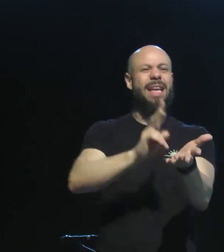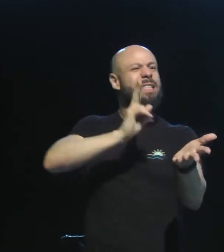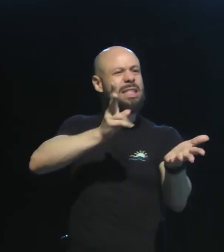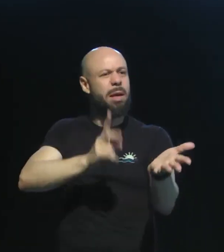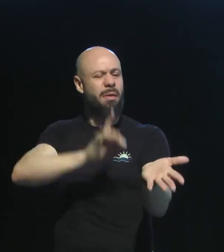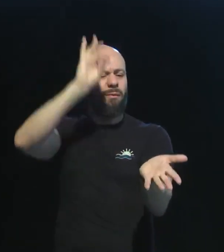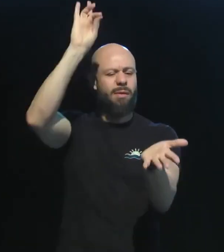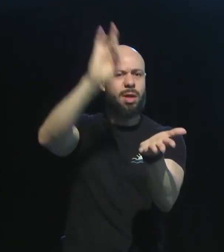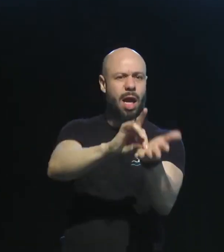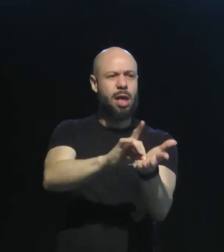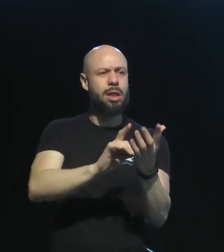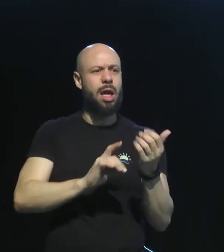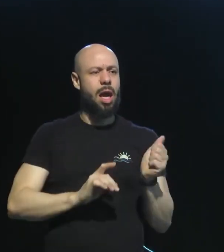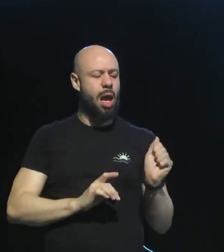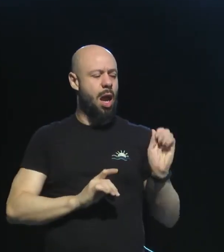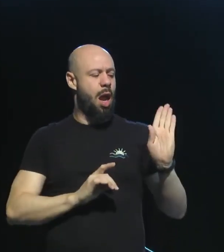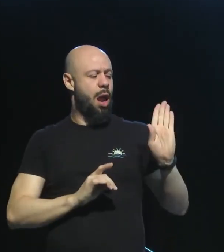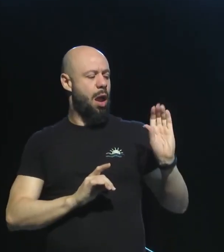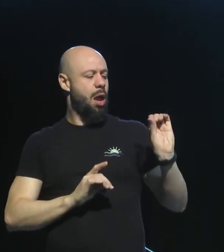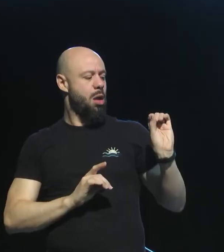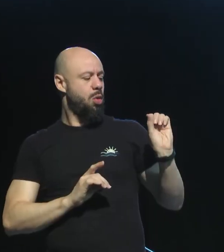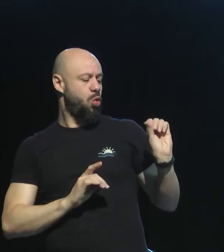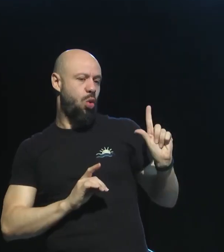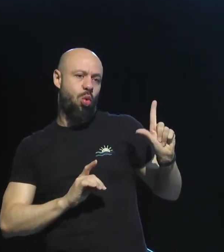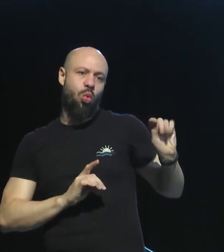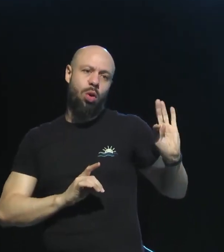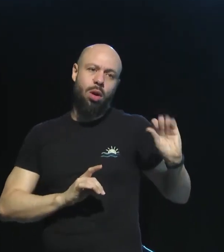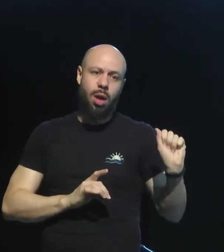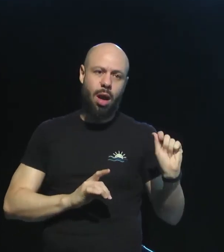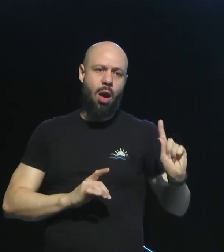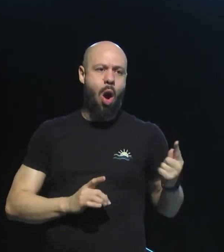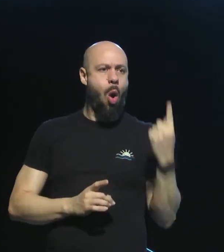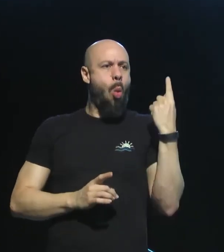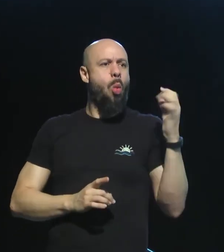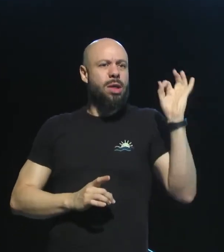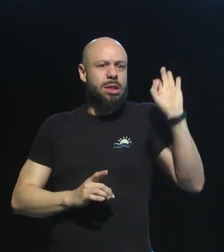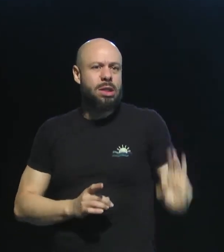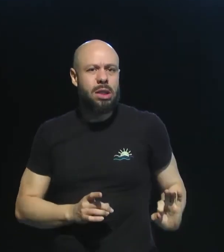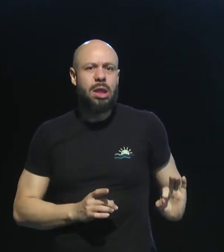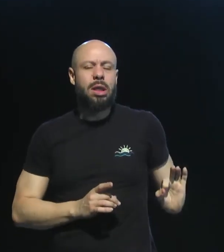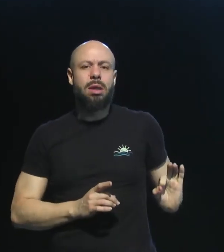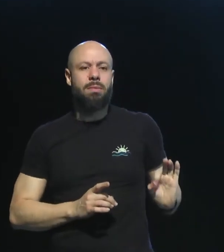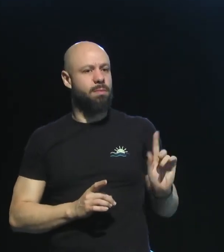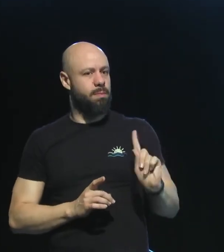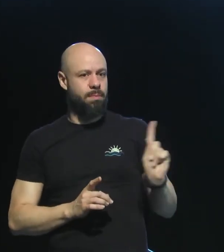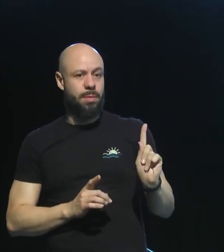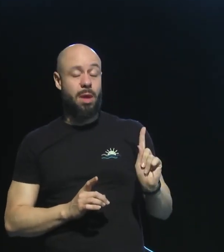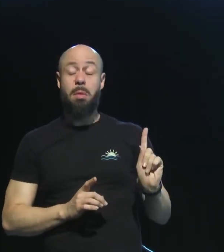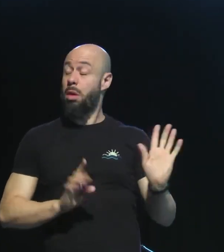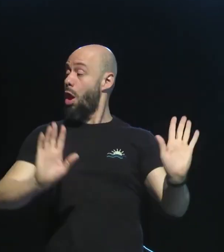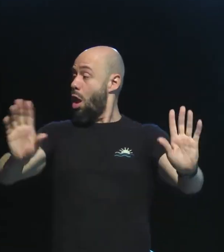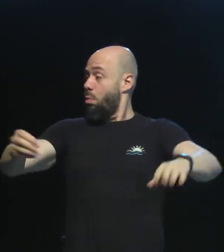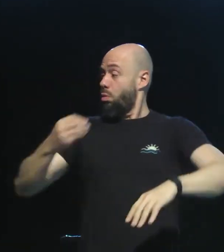verdade absoluta. Ah, mas eu passei assim, eu tenho essas experiências, isso para mim é verdade.